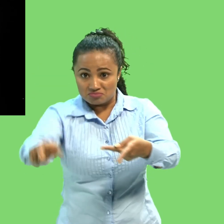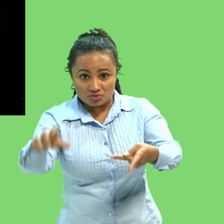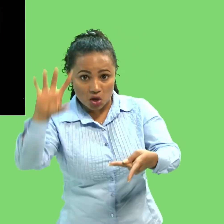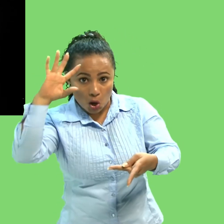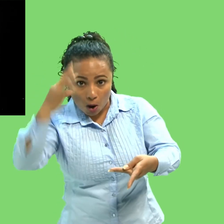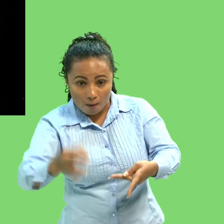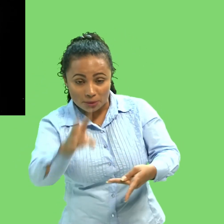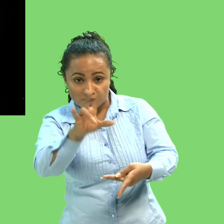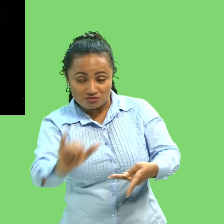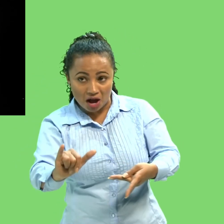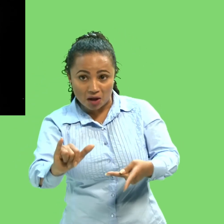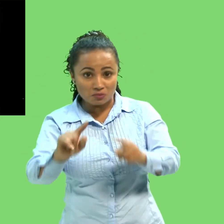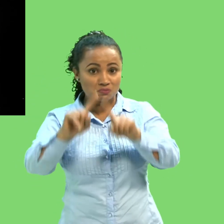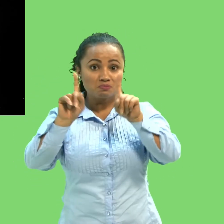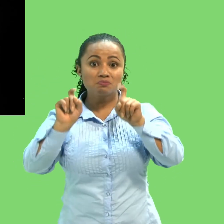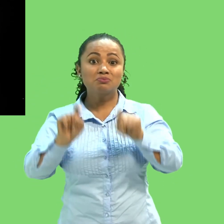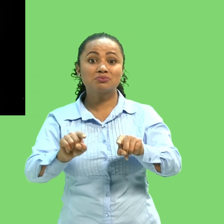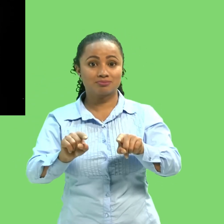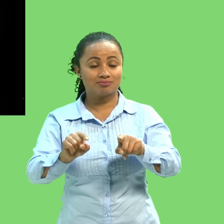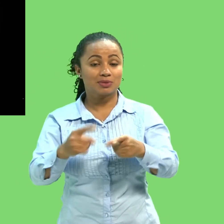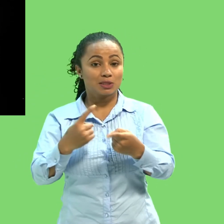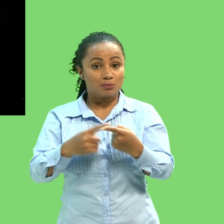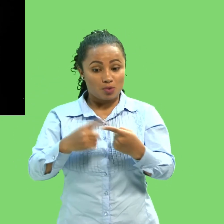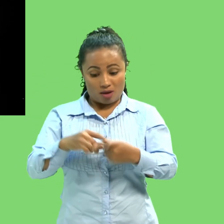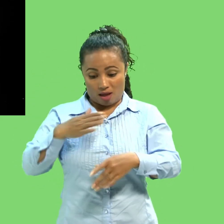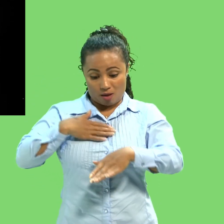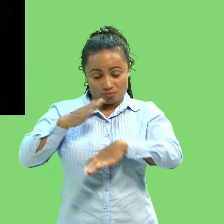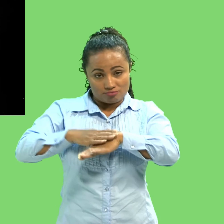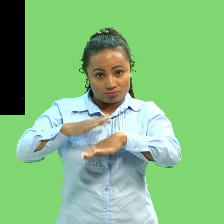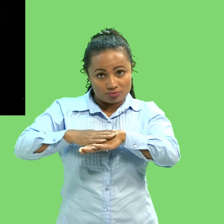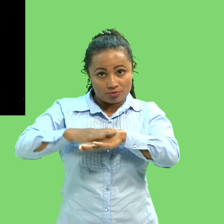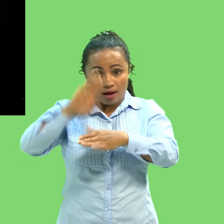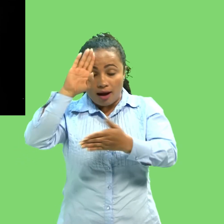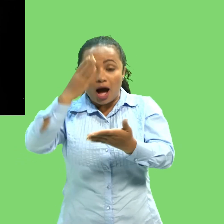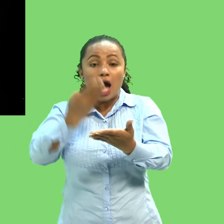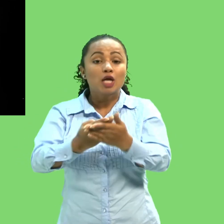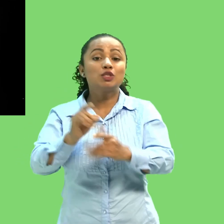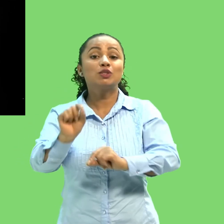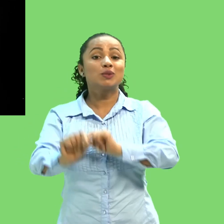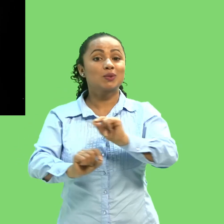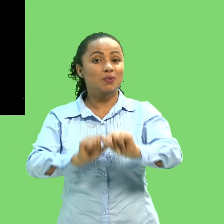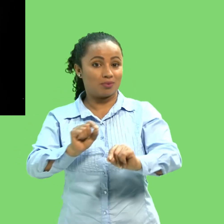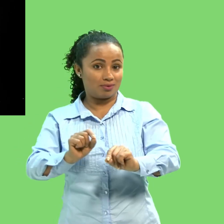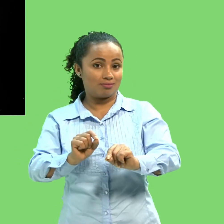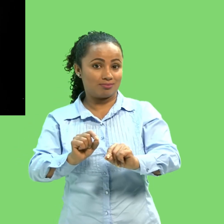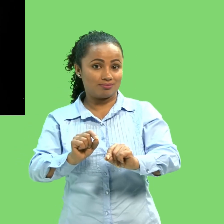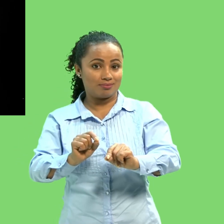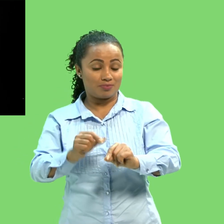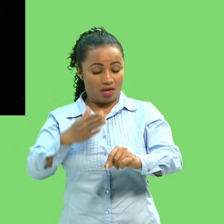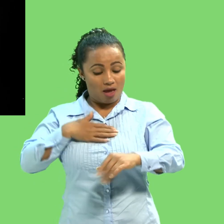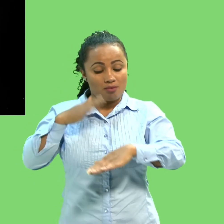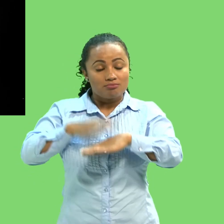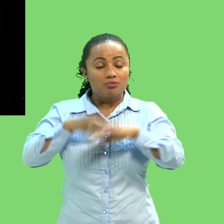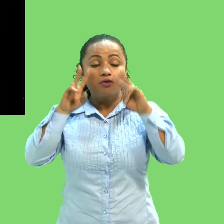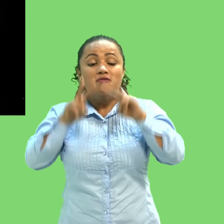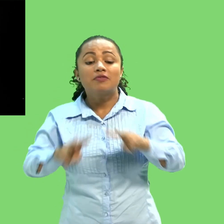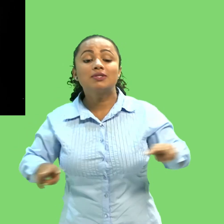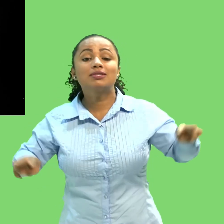A própria ideologia do indivíduo. Que seria o quê? Seria mesmo a visão